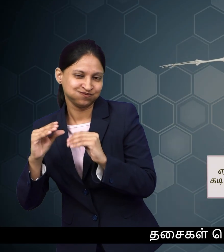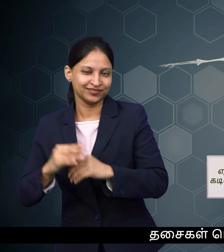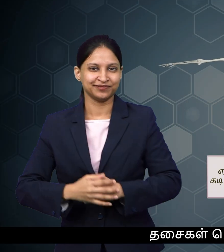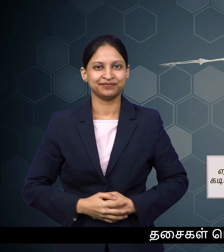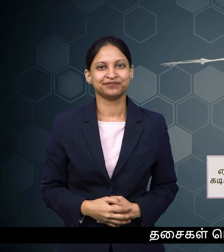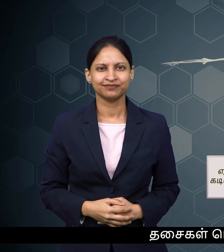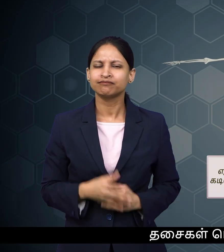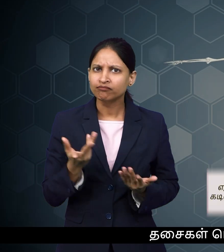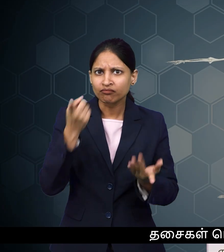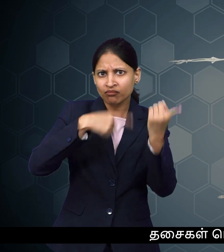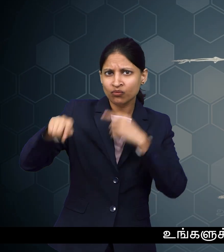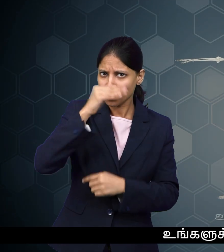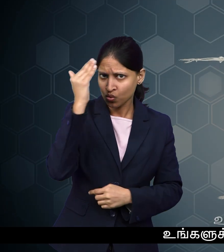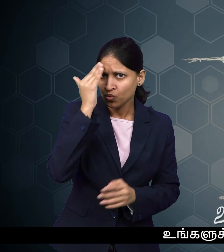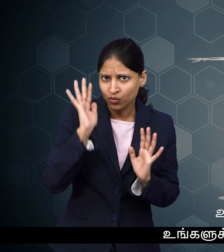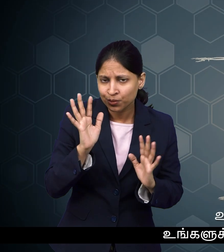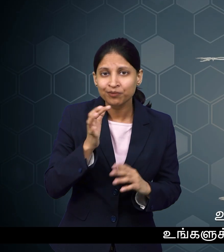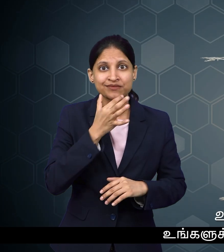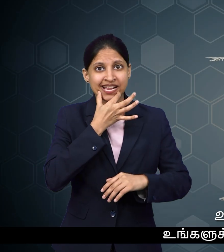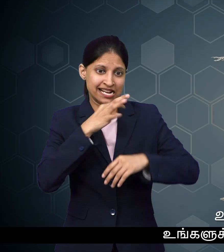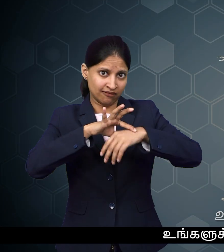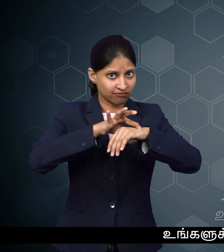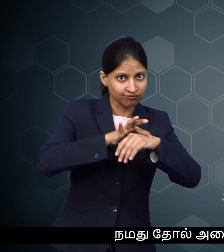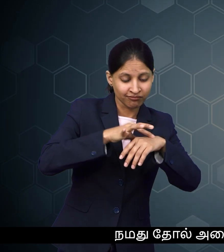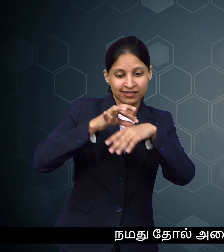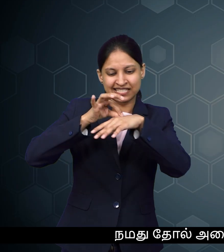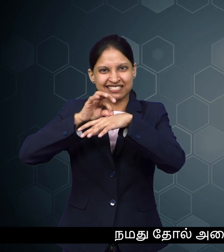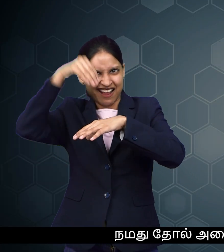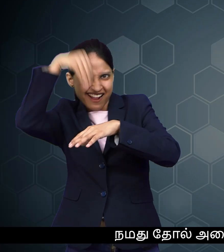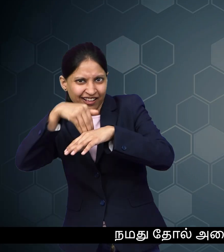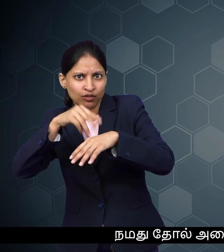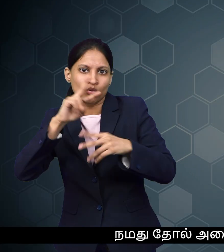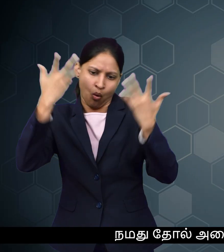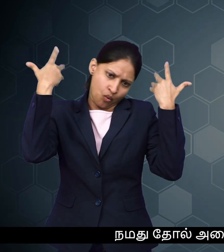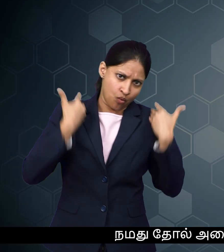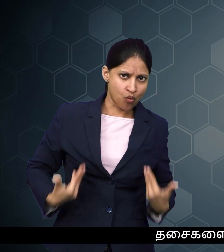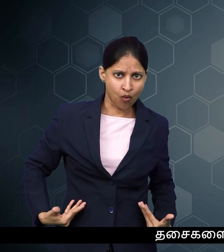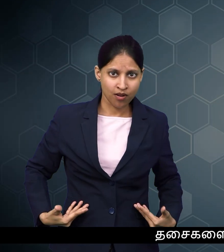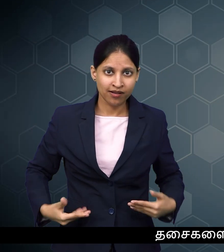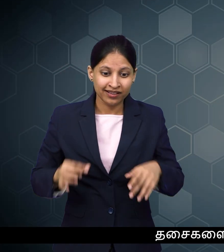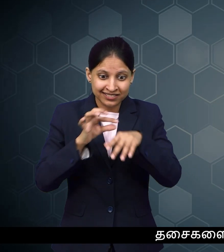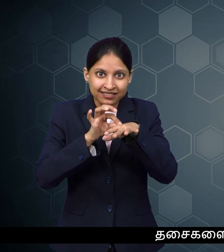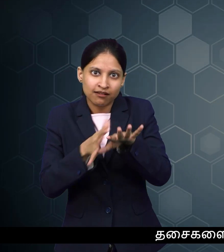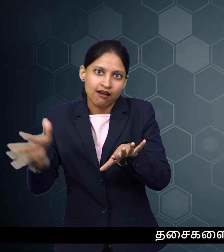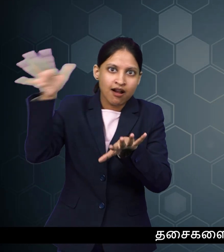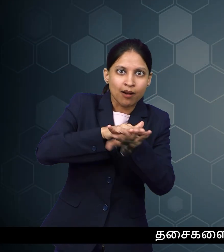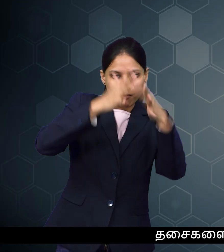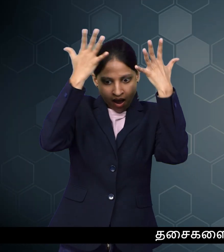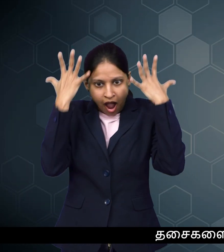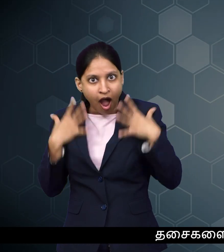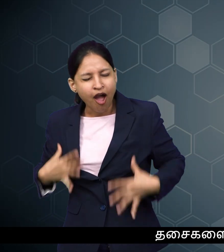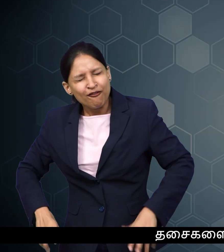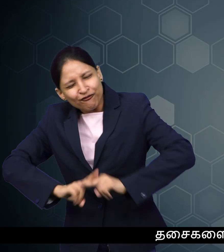தசைகள் மென்மையானவை. உங்களுக்கு தெரியுமா, நமது தோல் அனைத்து எலும்புகளையும்